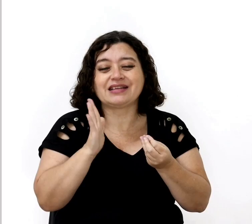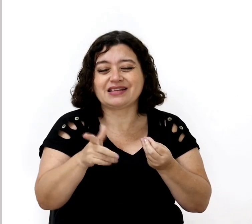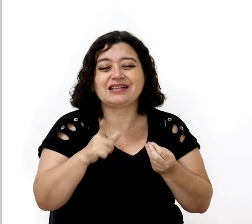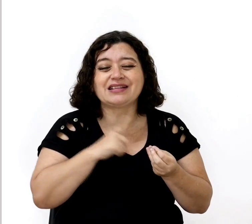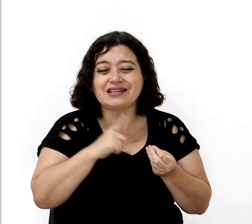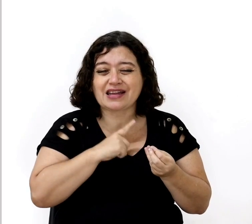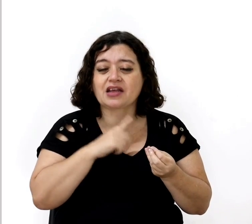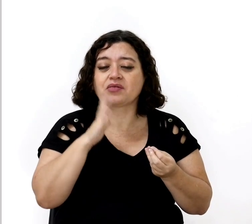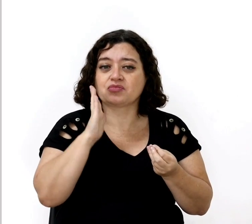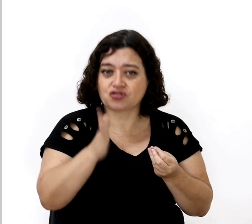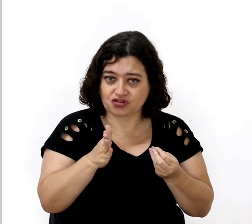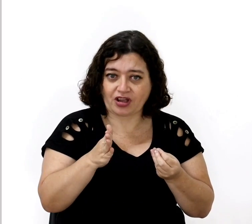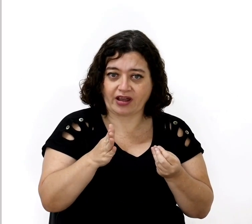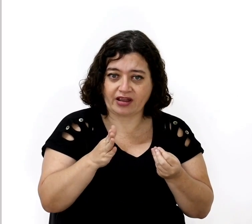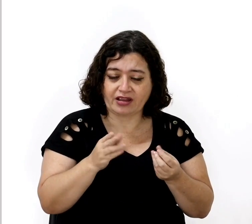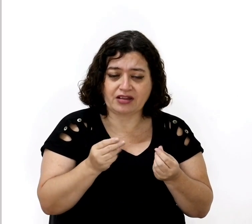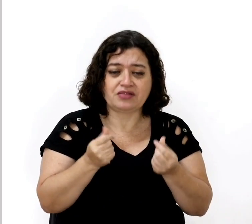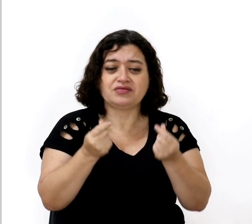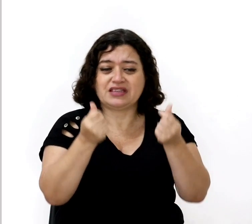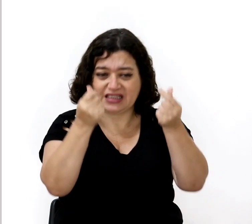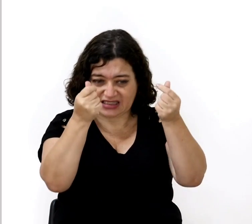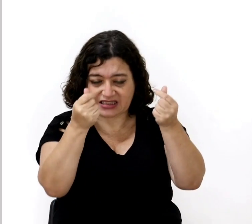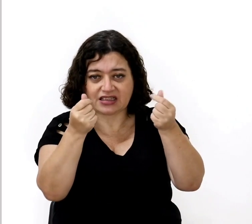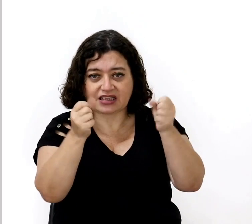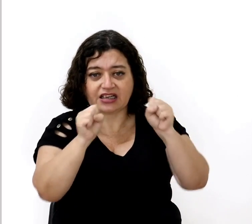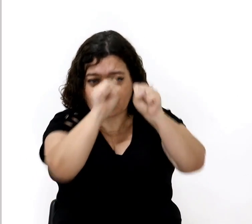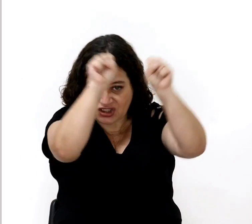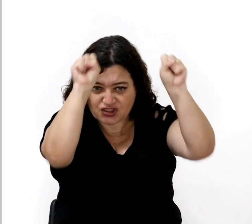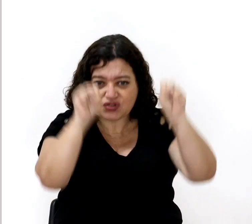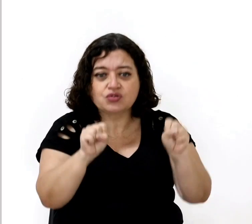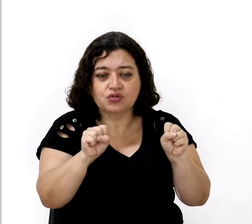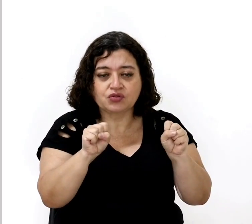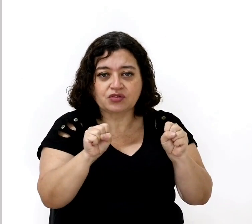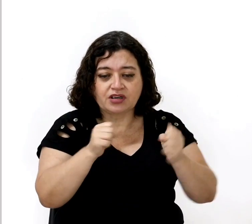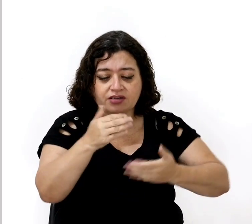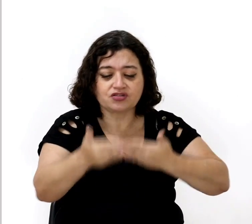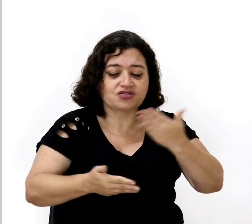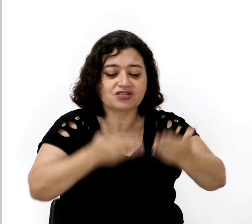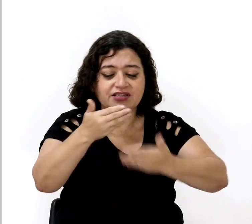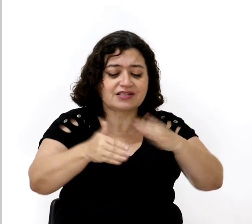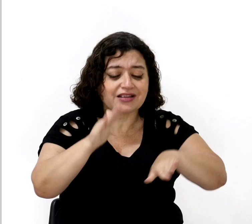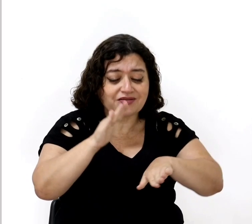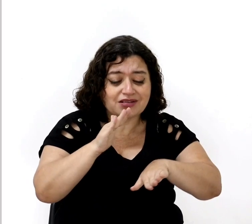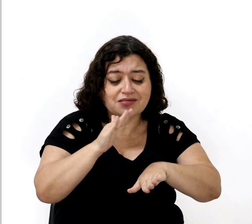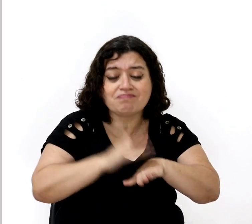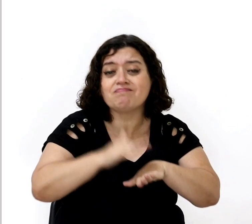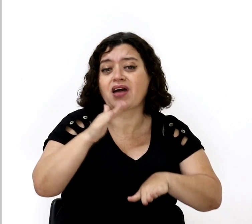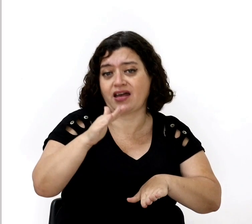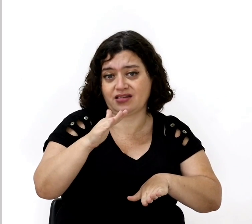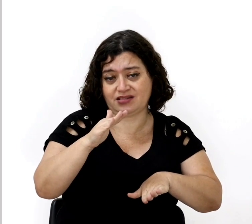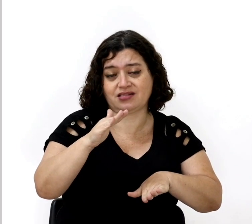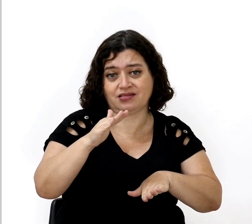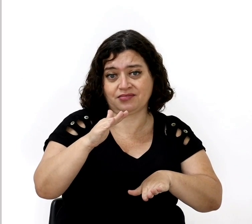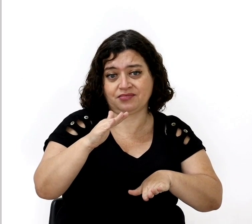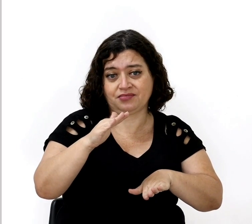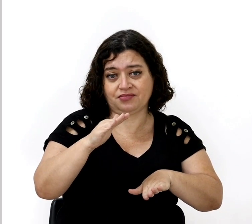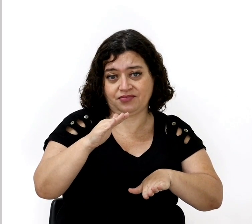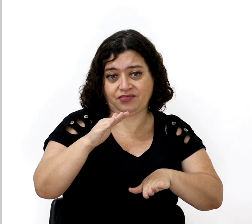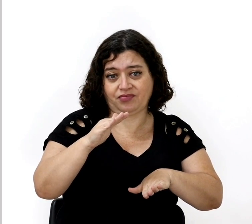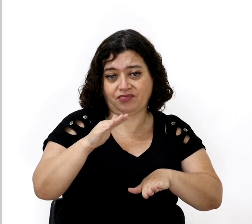temos condição financeira, condição estrutural, de servir um pouco mais.